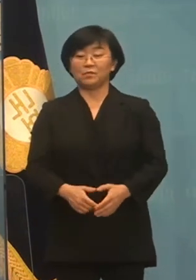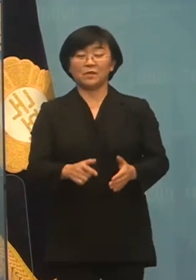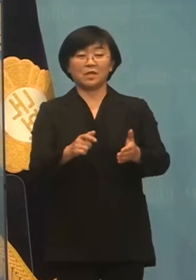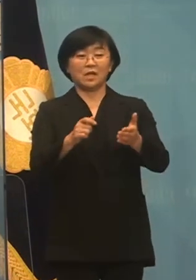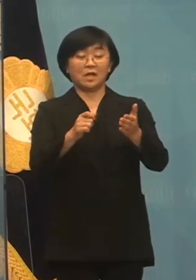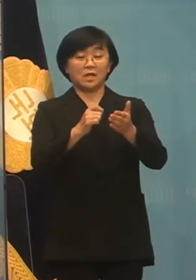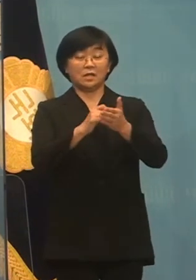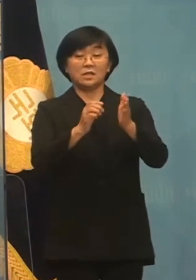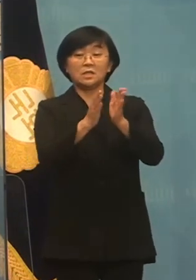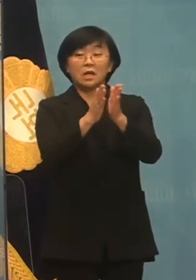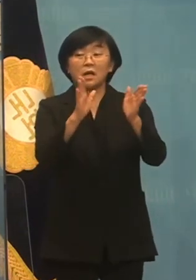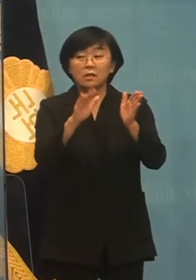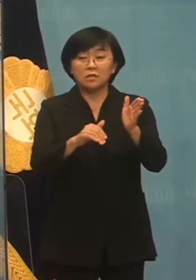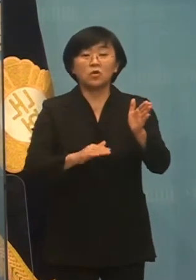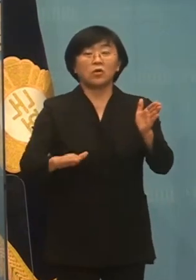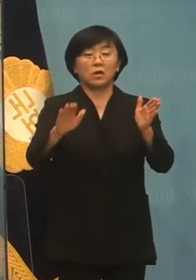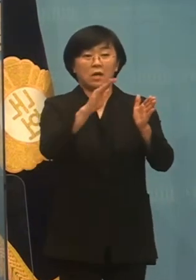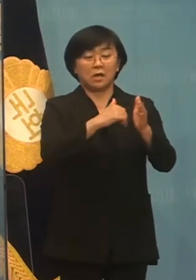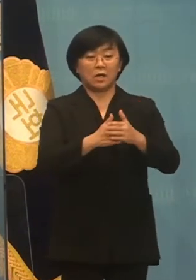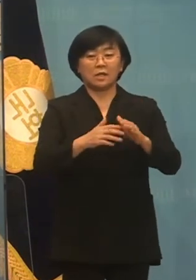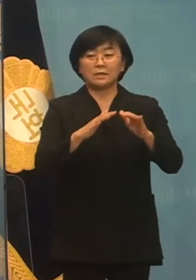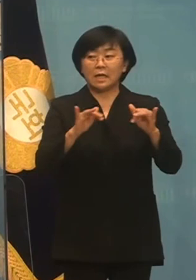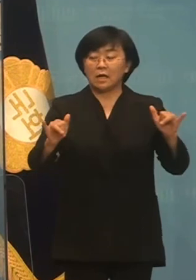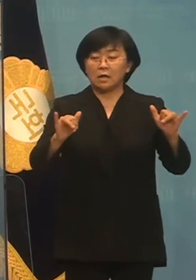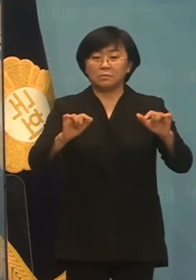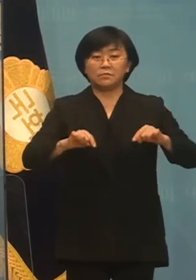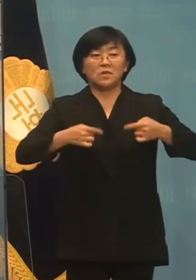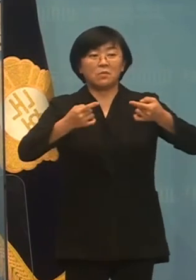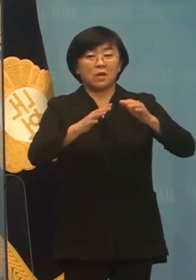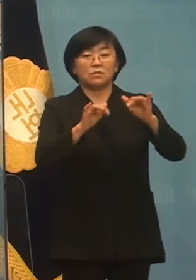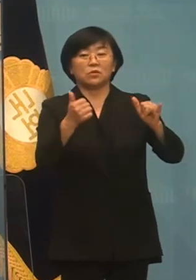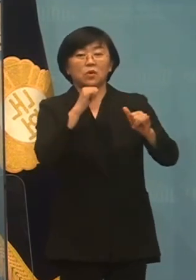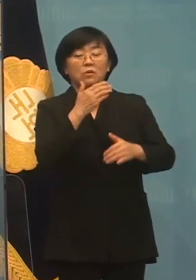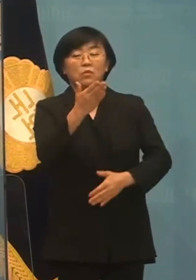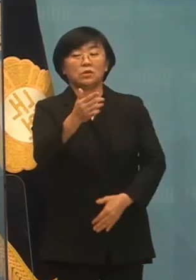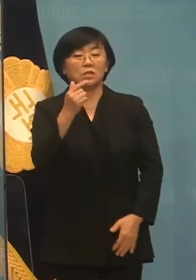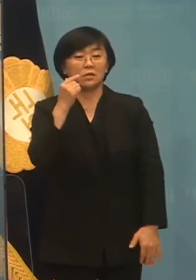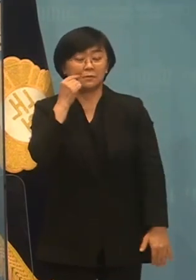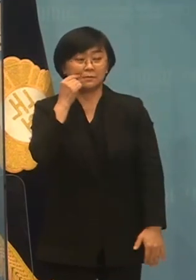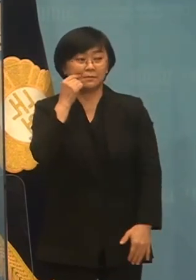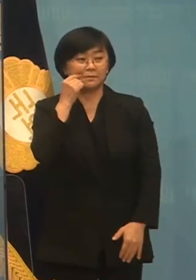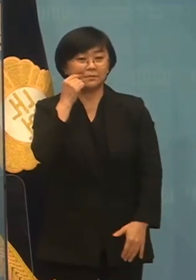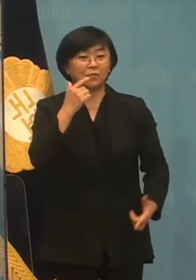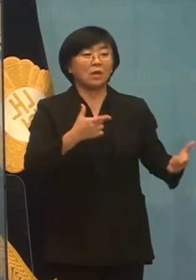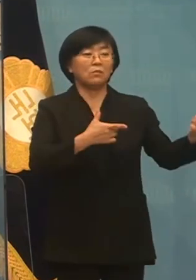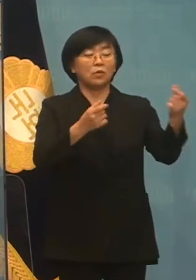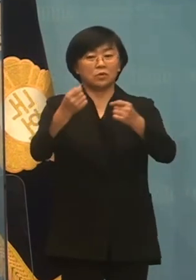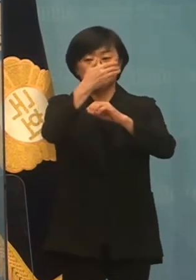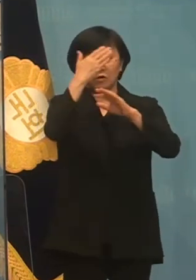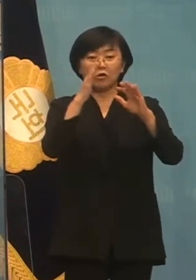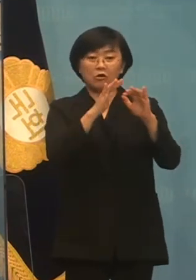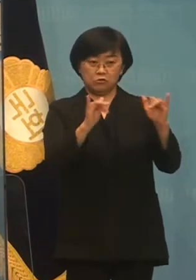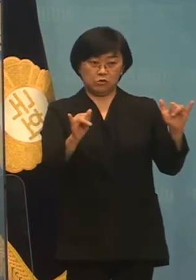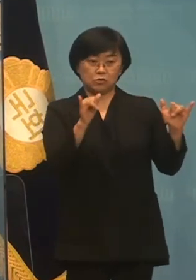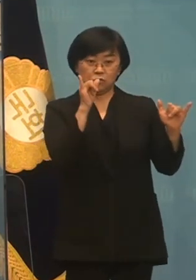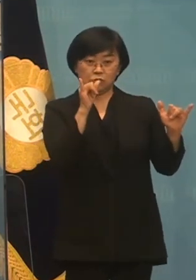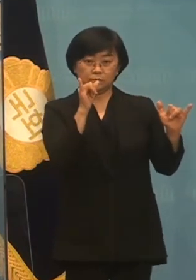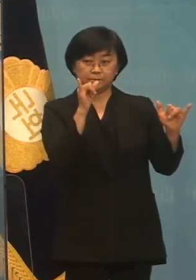기자회견을 시작할 때 저희가 그 구성원 소개를 하고 시작드린 것 같아요. 여기 계신 분들은 모두 청년으로